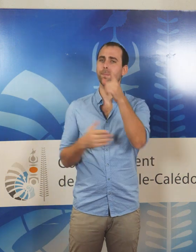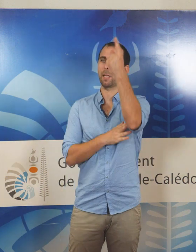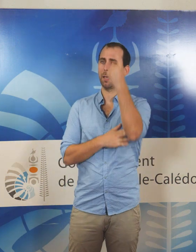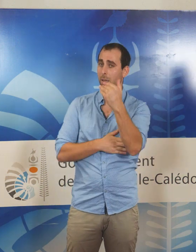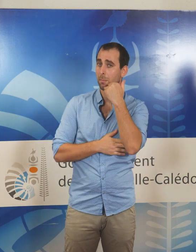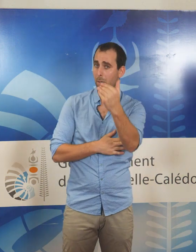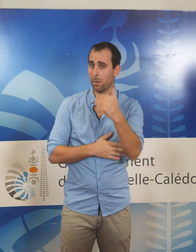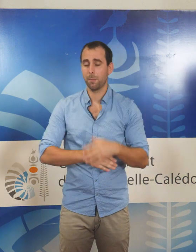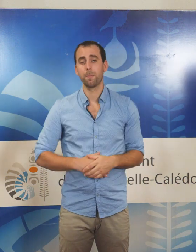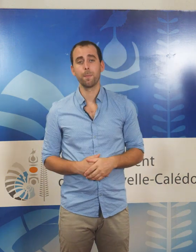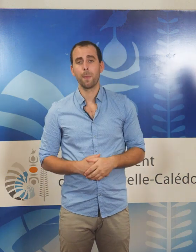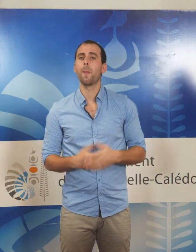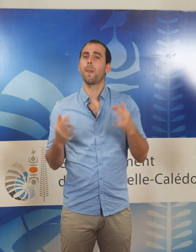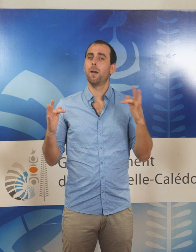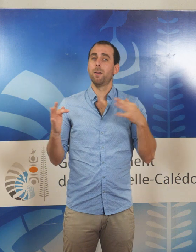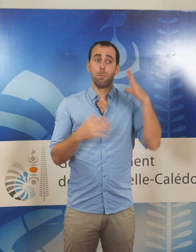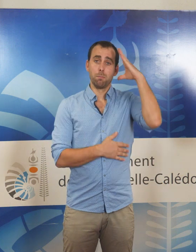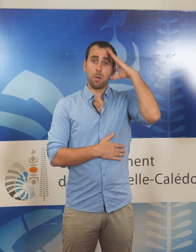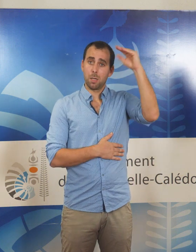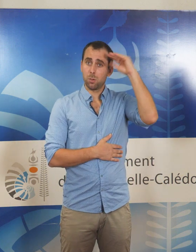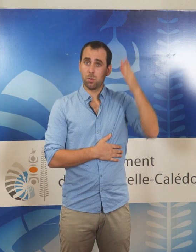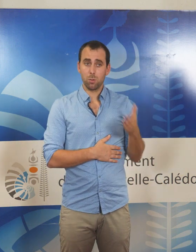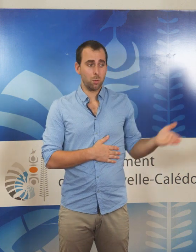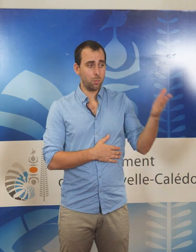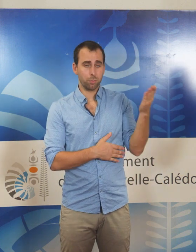votre question. Sur la question des étudiants, donc,